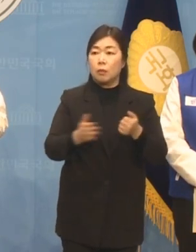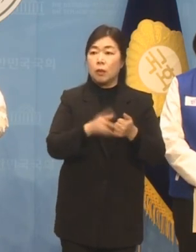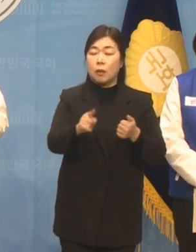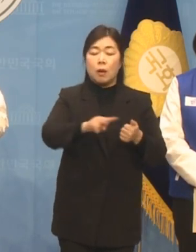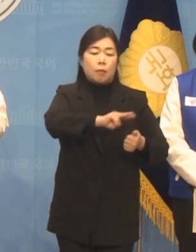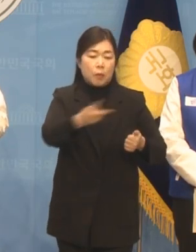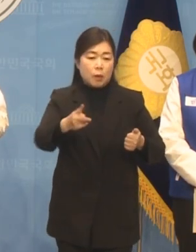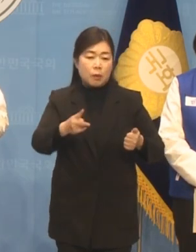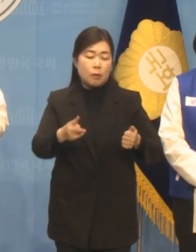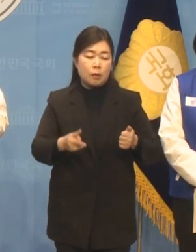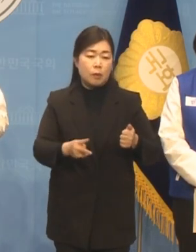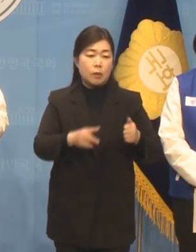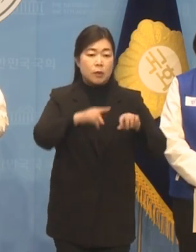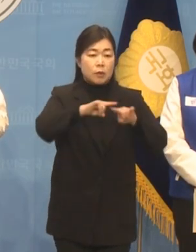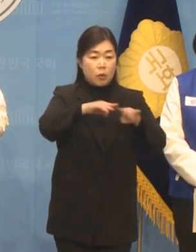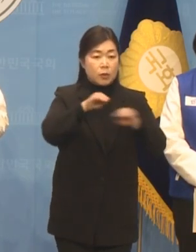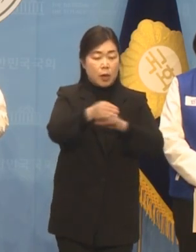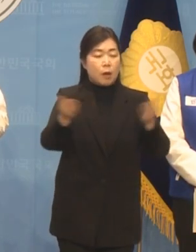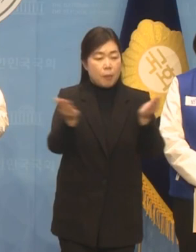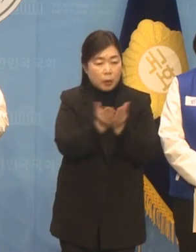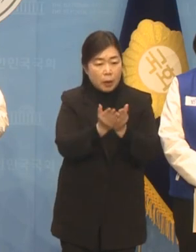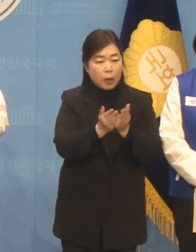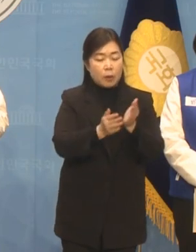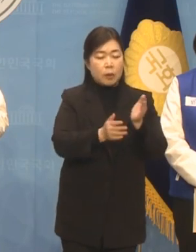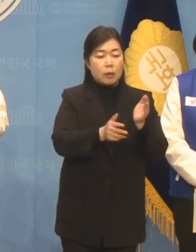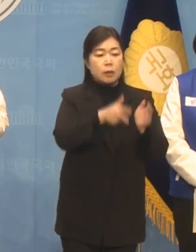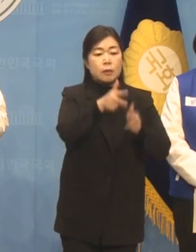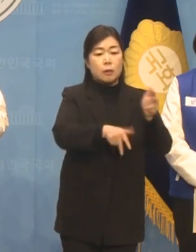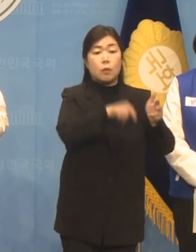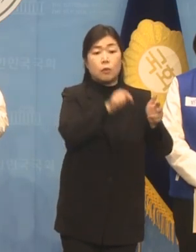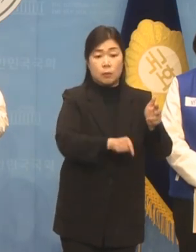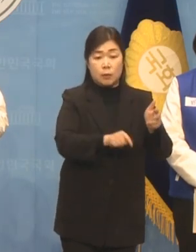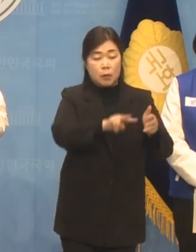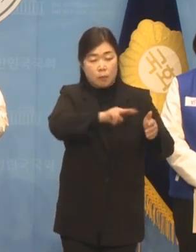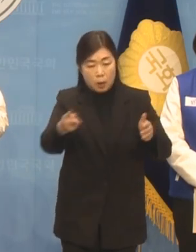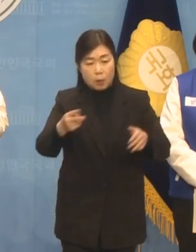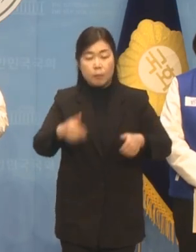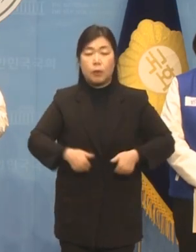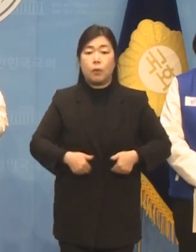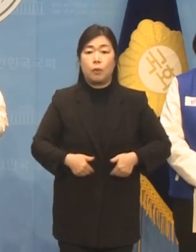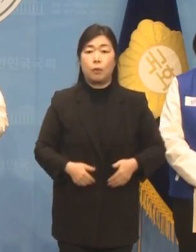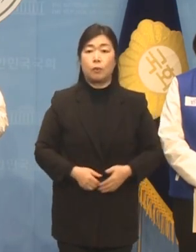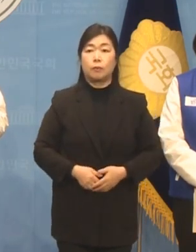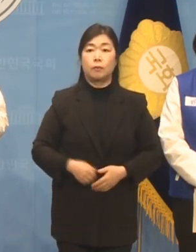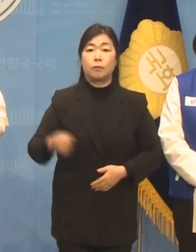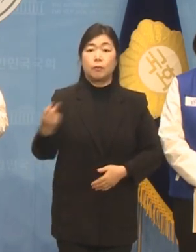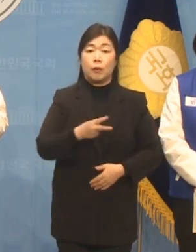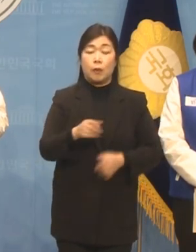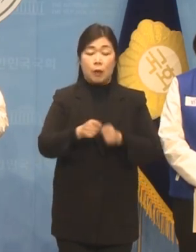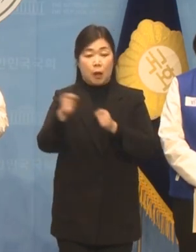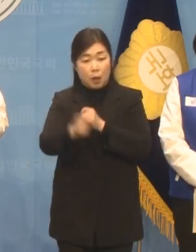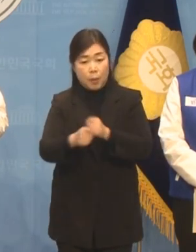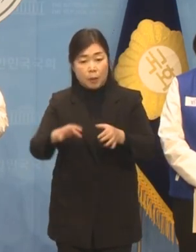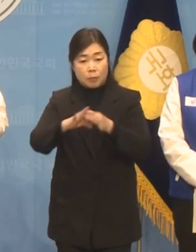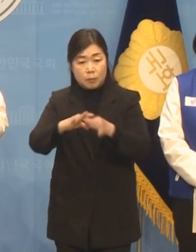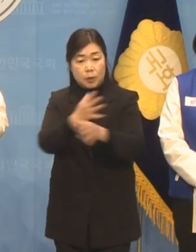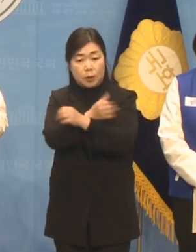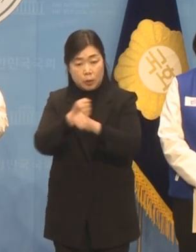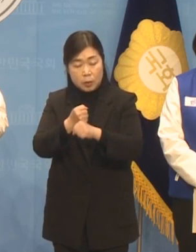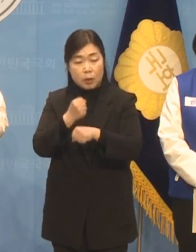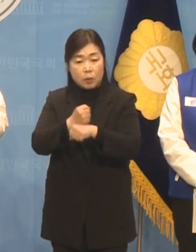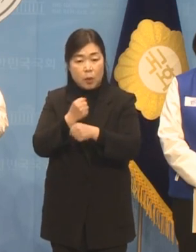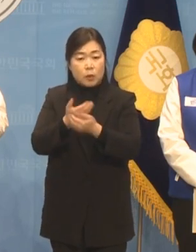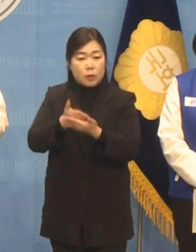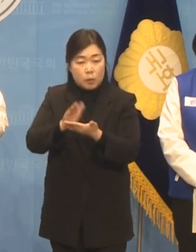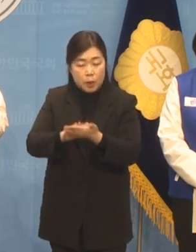있습니다. 동네 자동차 정비업소, 완성차 가맹접 형식의 정비 서비스 센터